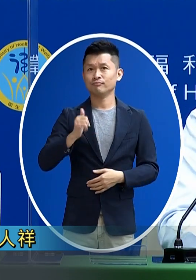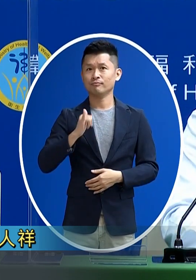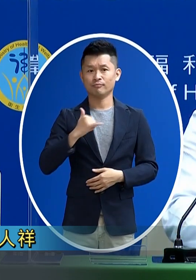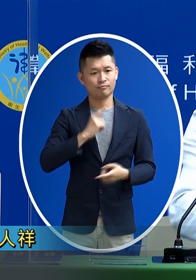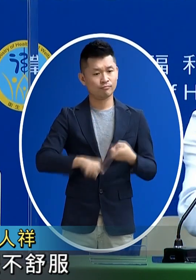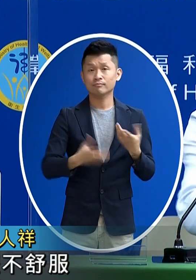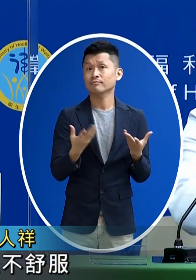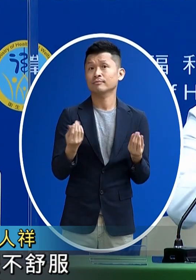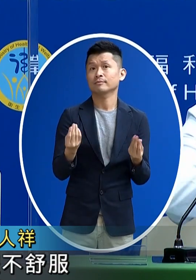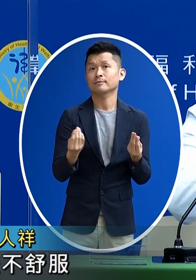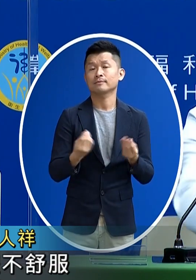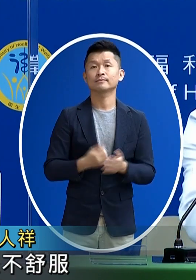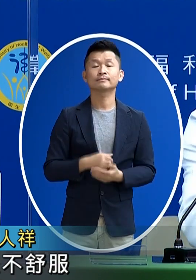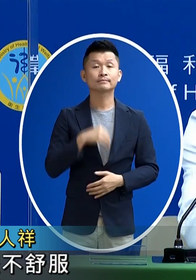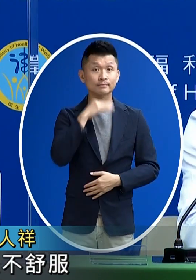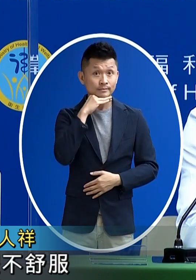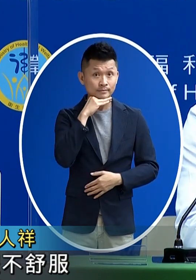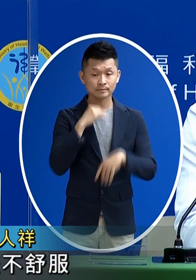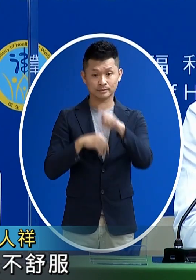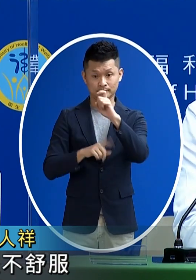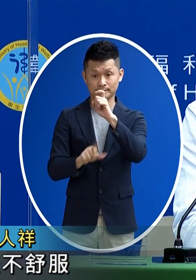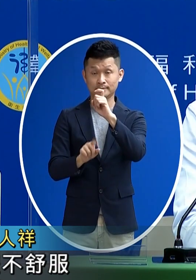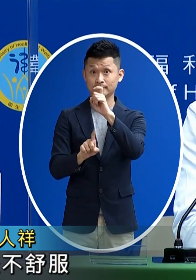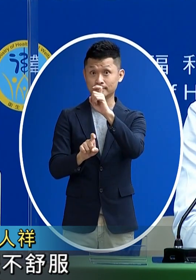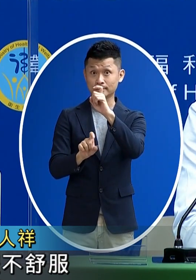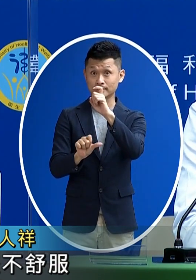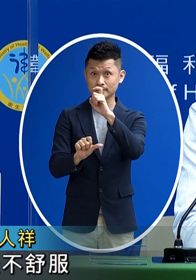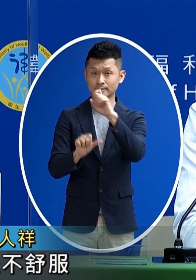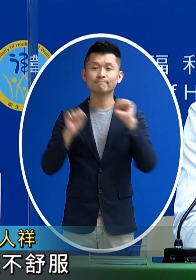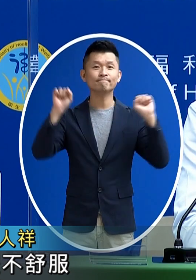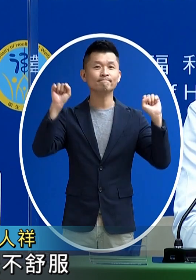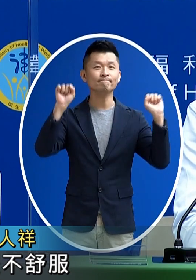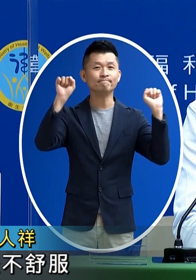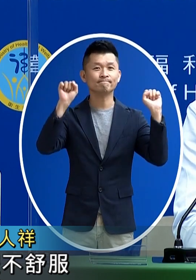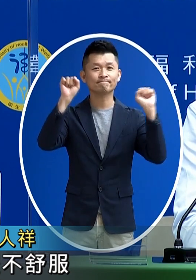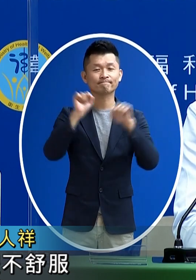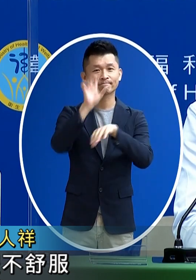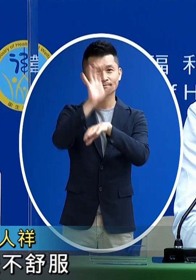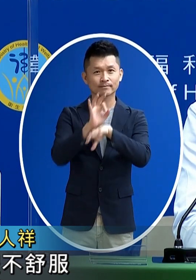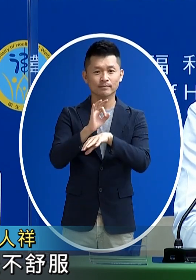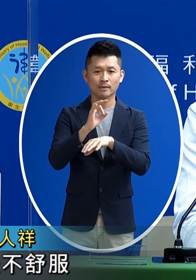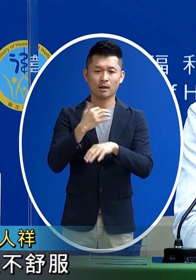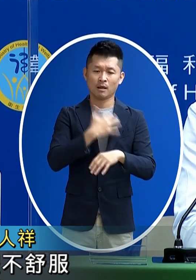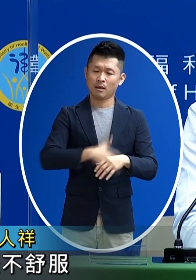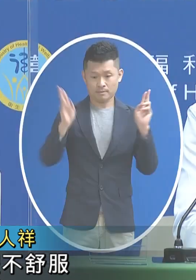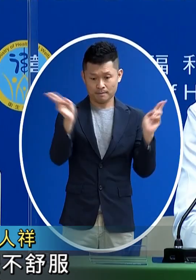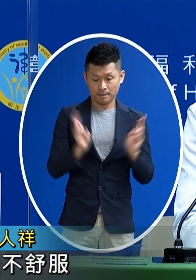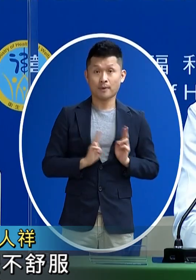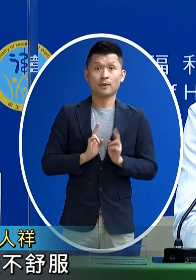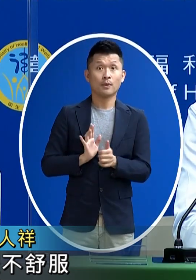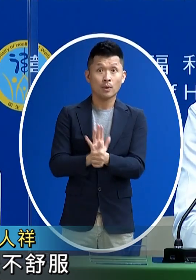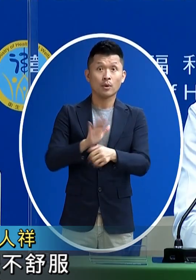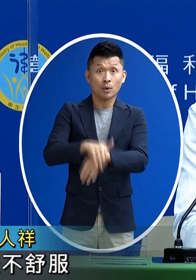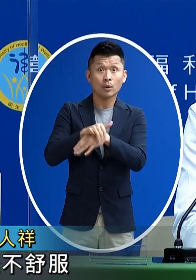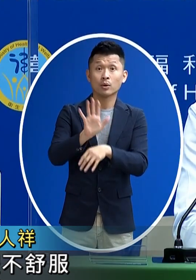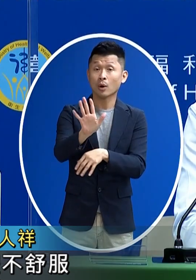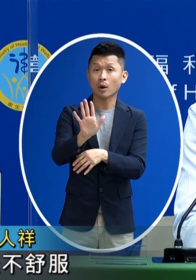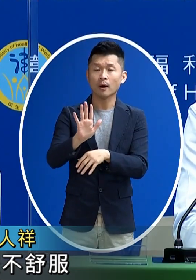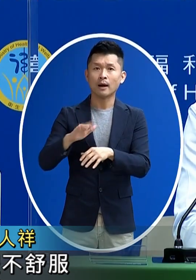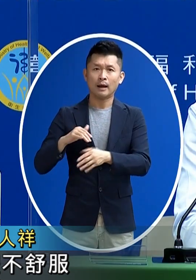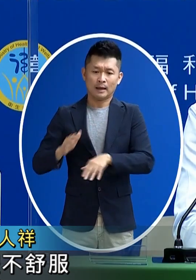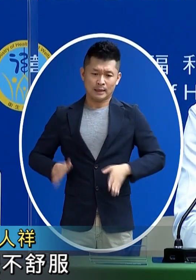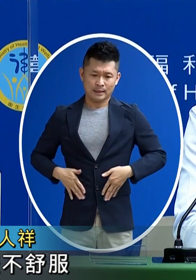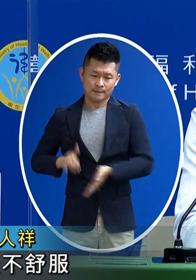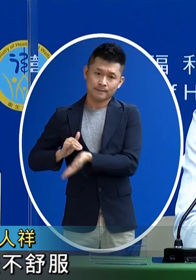舒服的现象。到10月15号，那上体育课的时候，那身体不舒服，后续送到医院